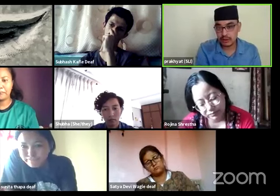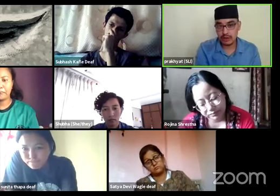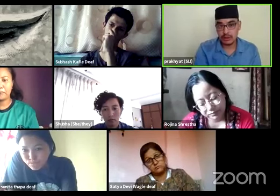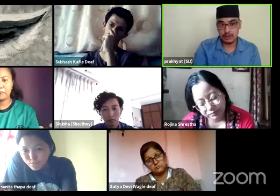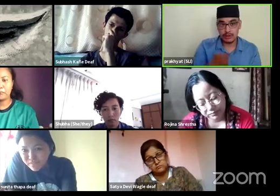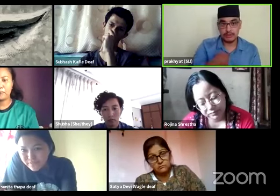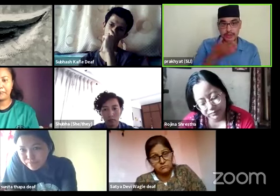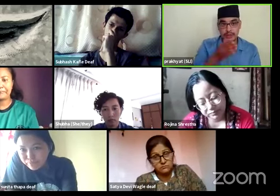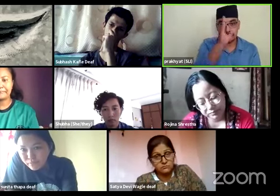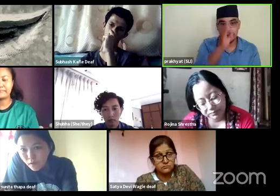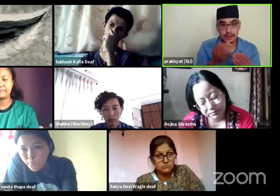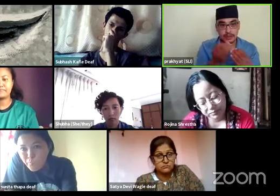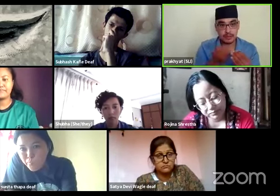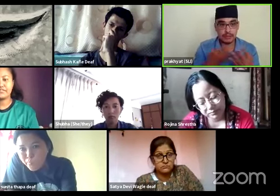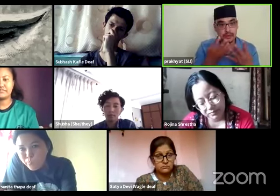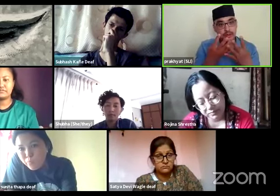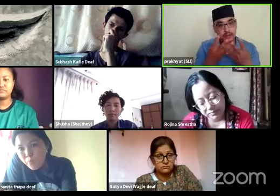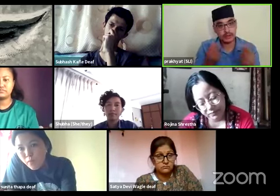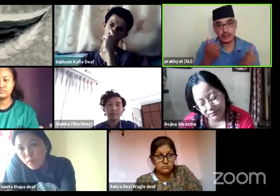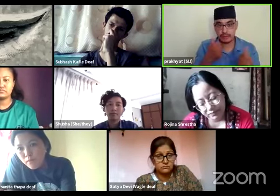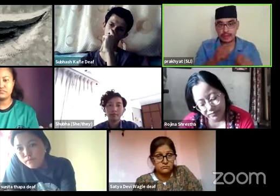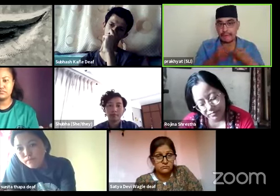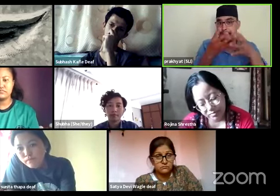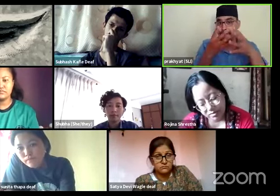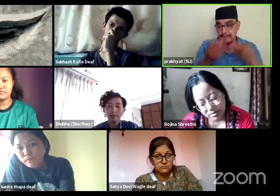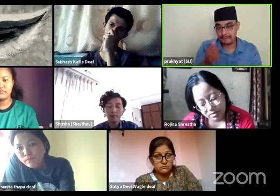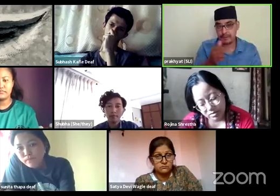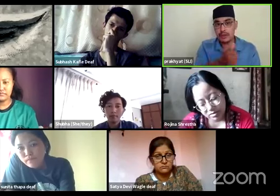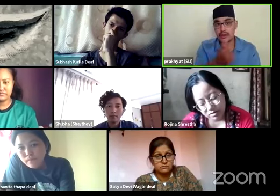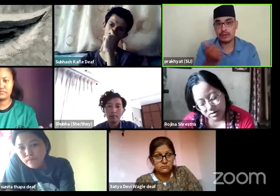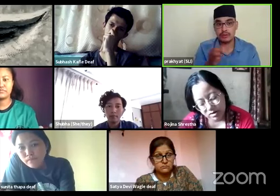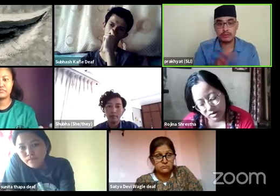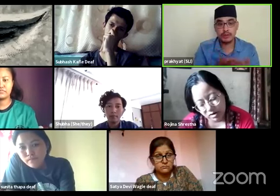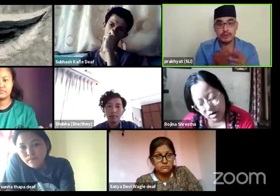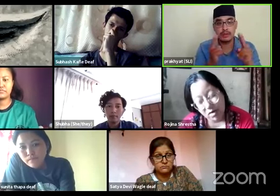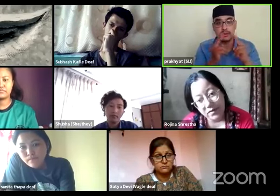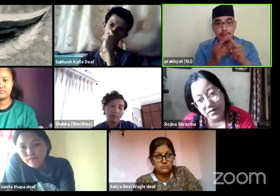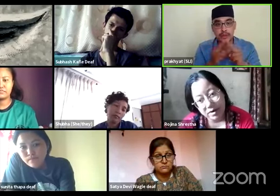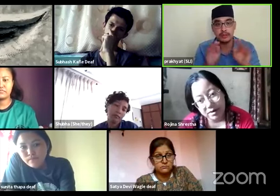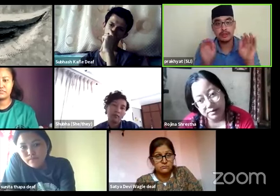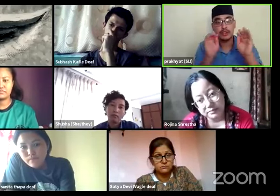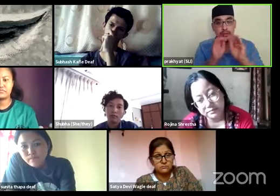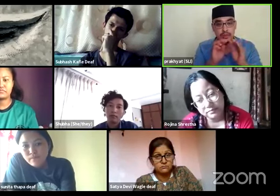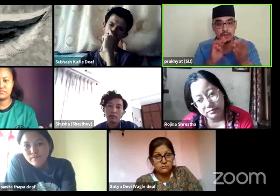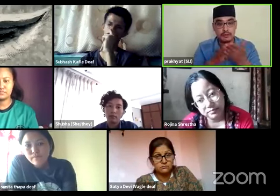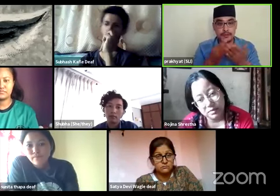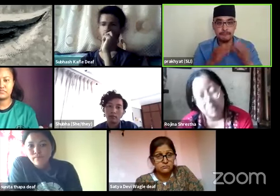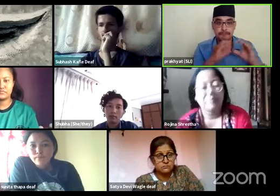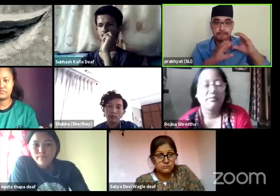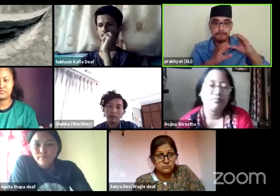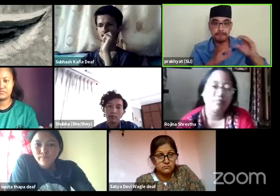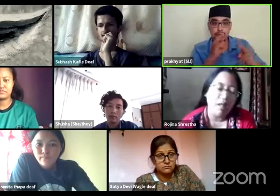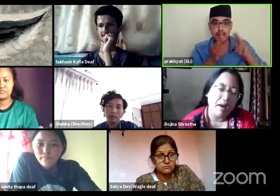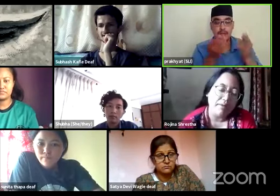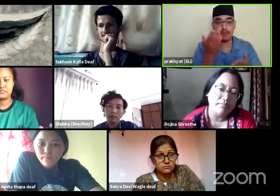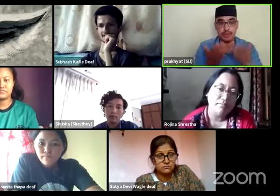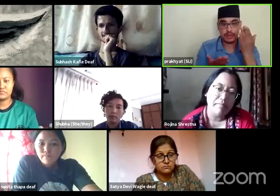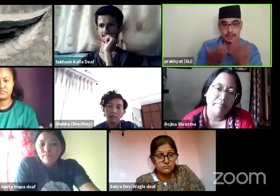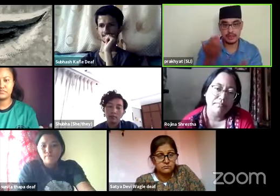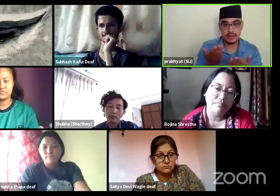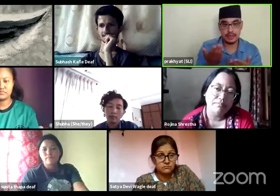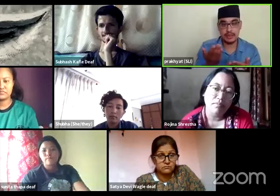खास गरी सिध्याउनै खोजेँ. अब अर्को चाहिँ अब कनेक्सन आई थिङ्क कनेक्सनमा अब कम्युनिकेसनको कुरा आउँछ होइन. अब